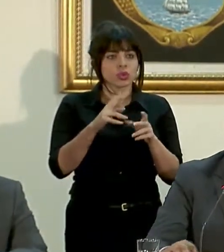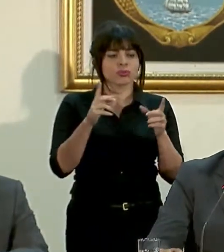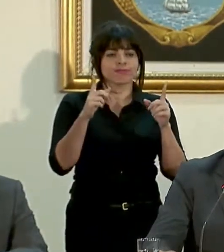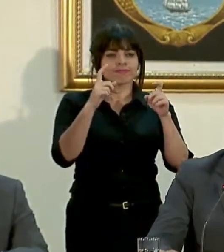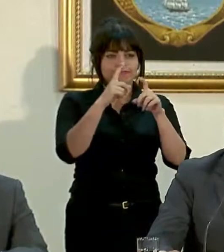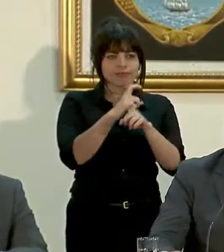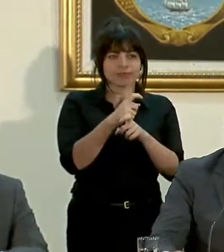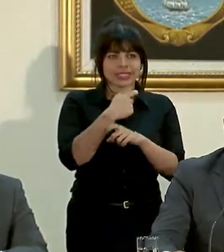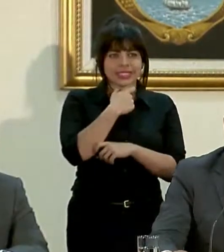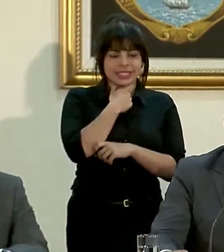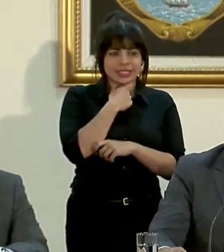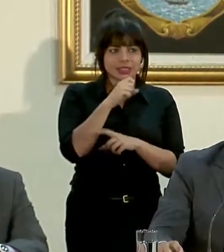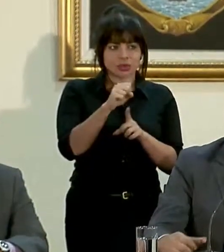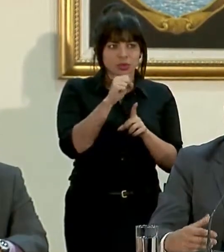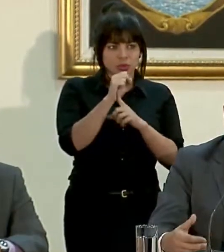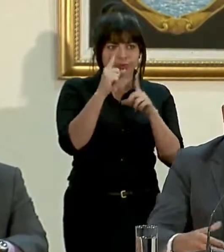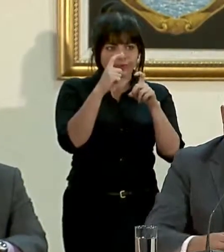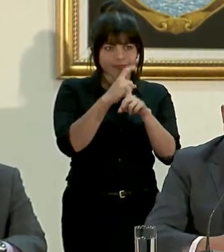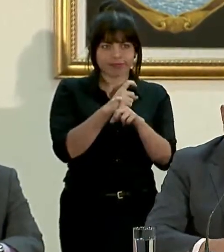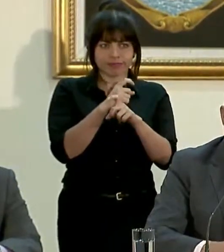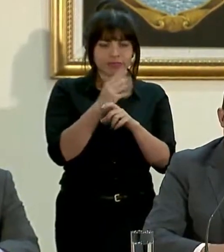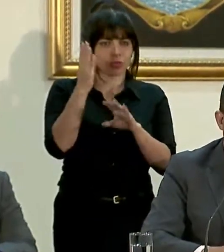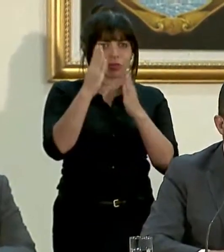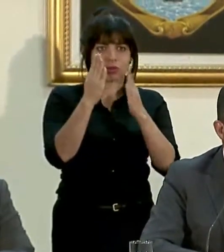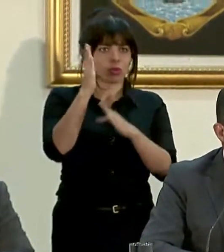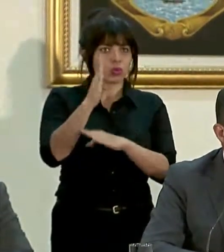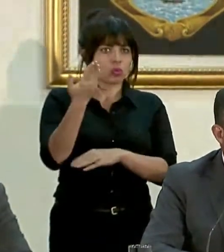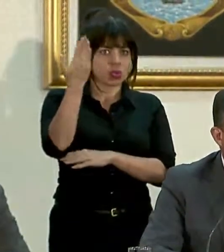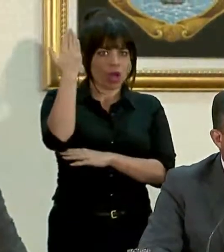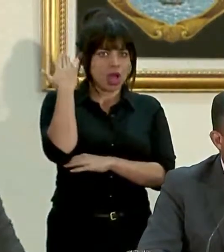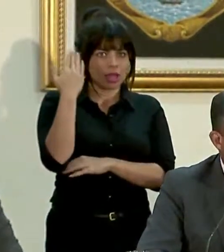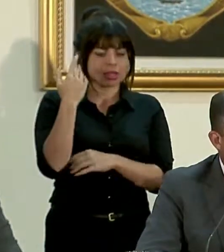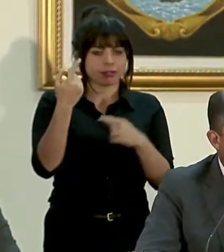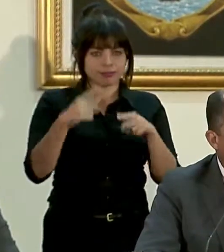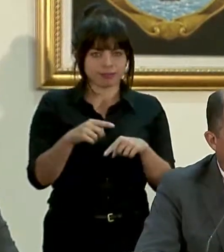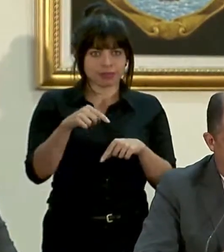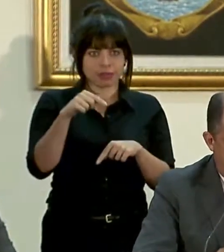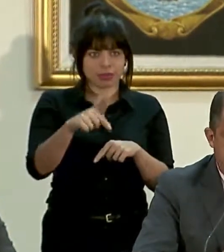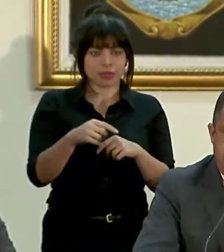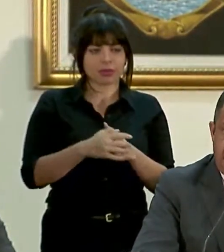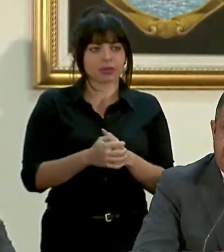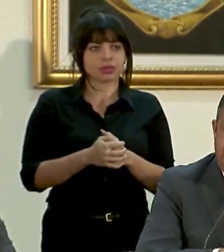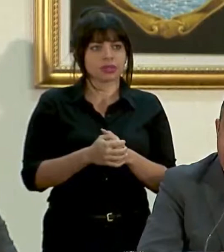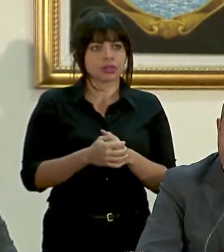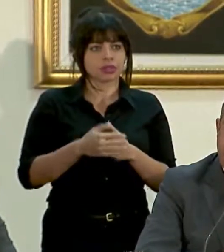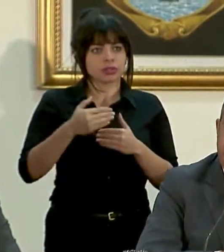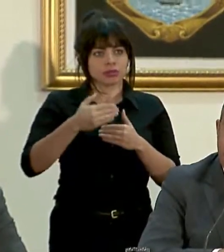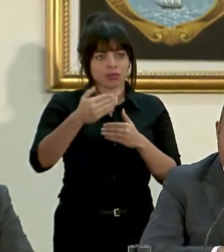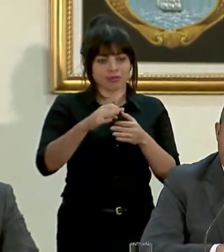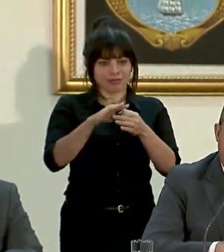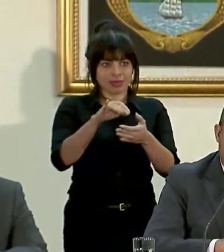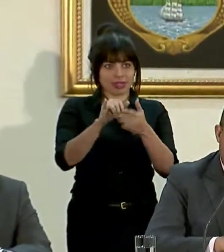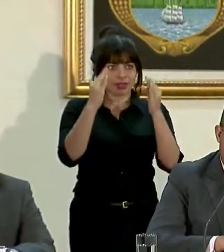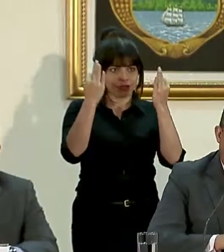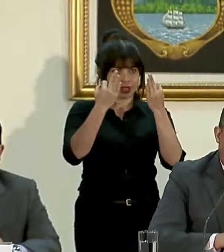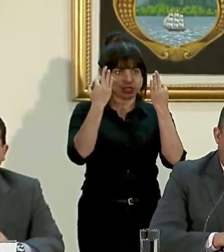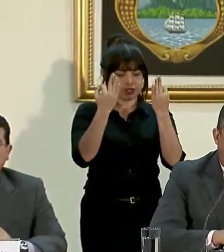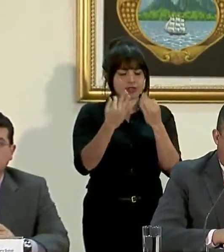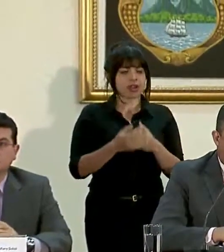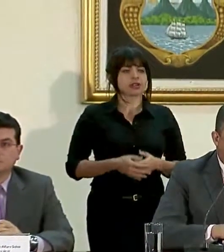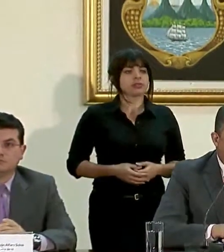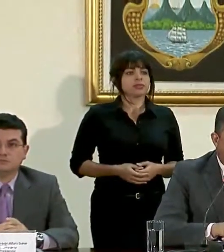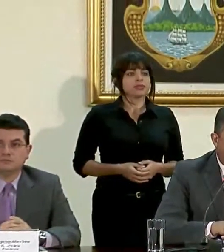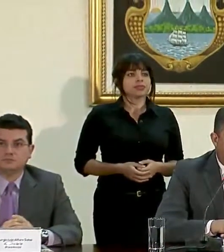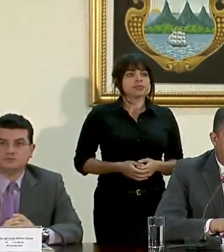crisis sin precedentes en estas lides del festival,